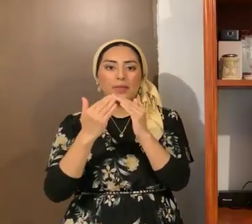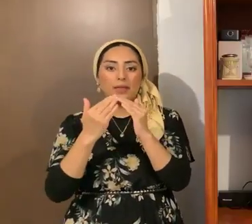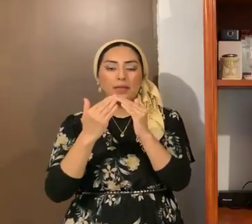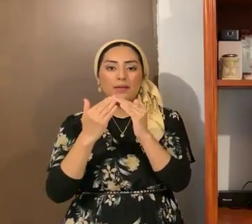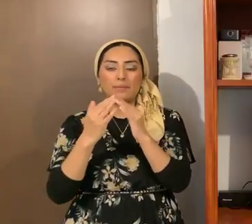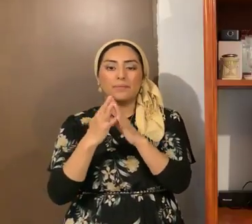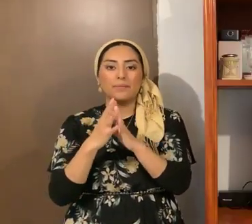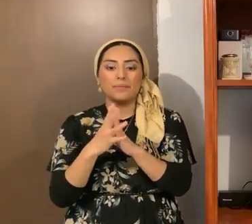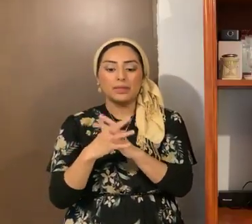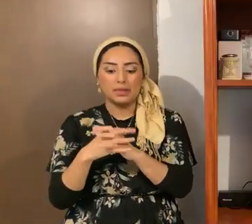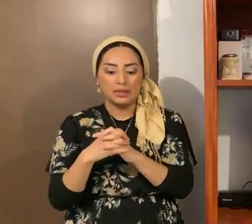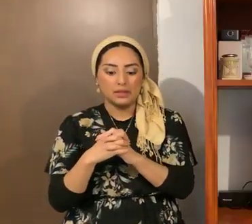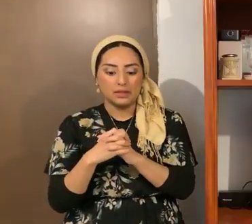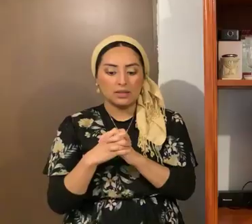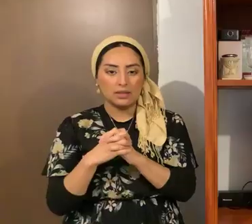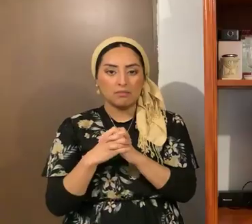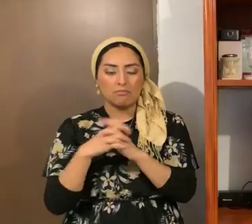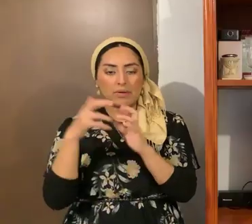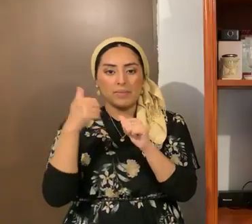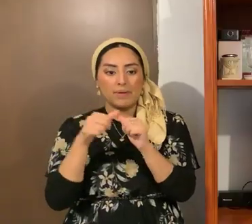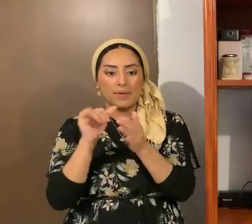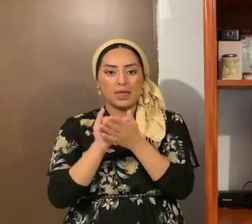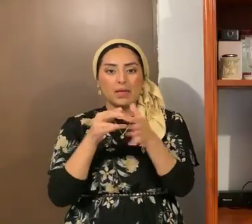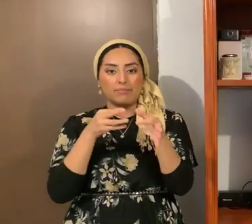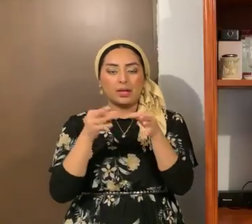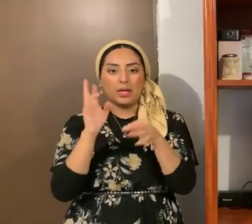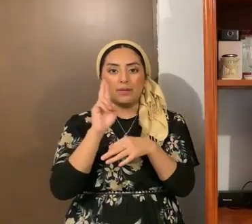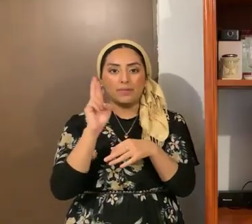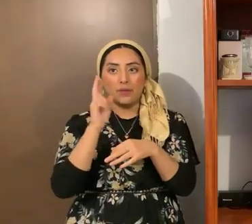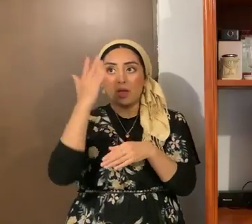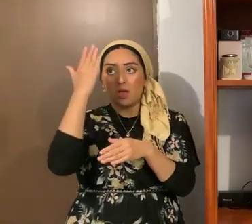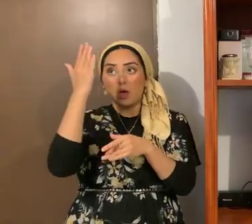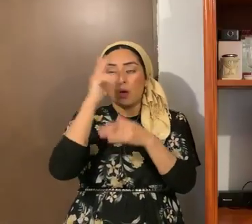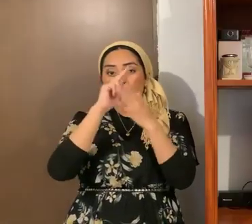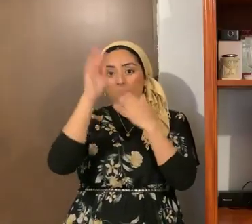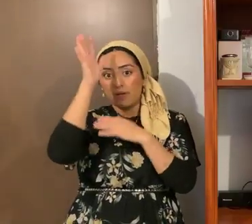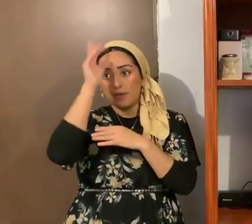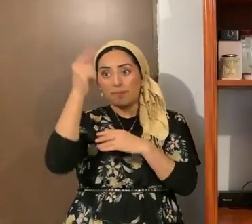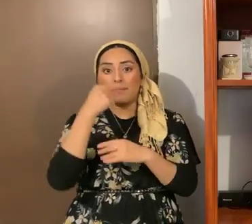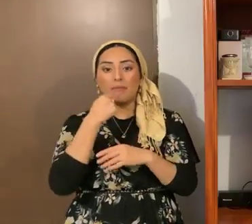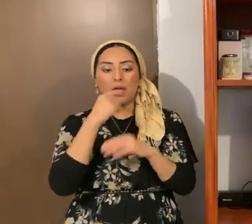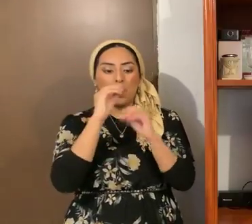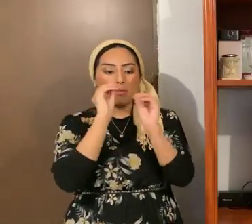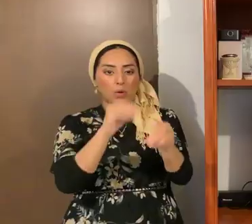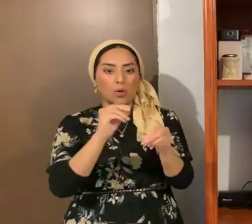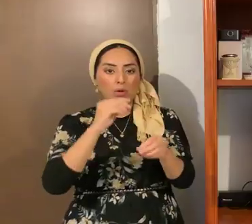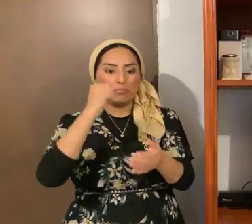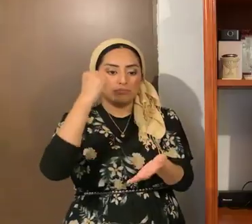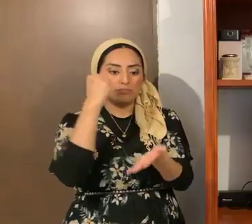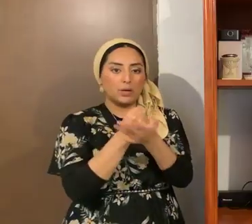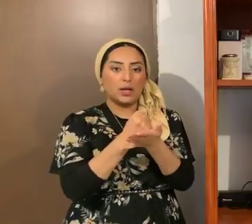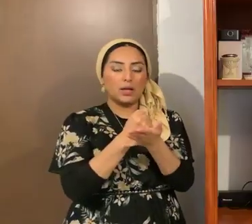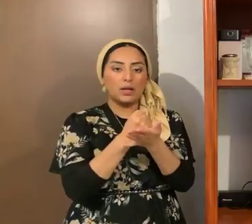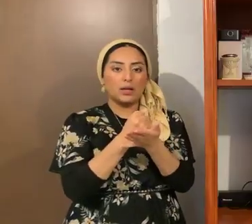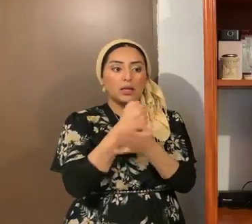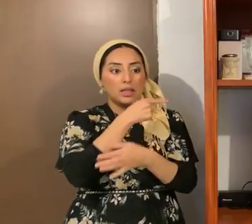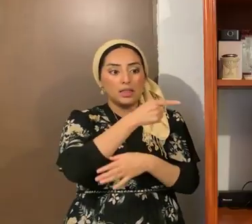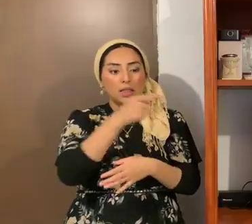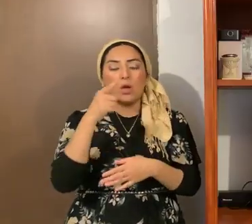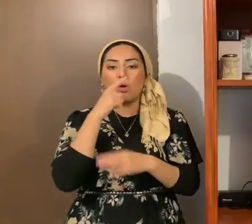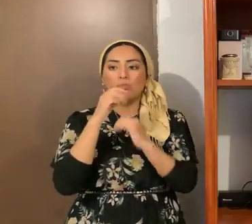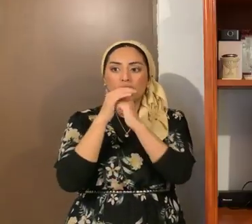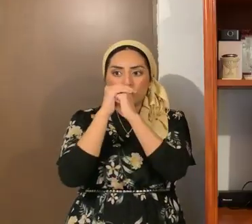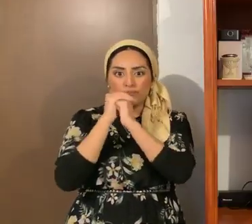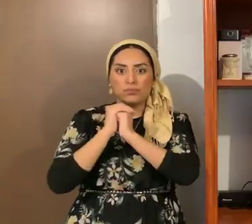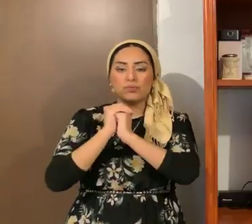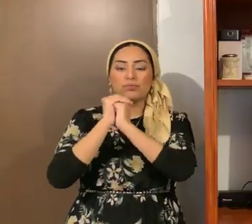tintero. ¿Quién recuerda eso? Y el Eterno dijo, ponles un sello. Aquellos que claman y gimen